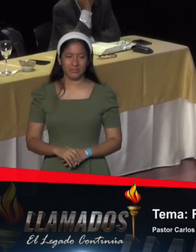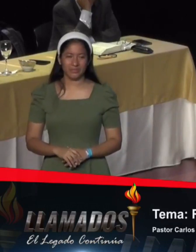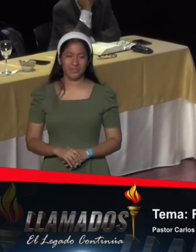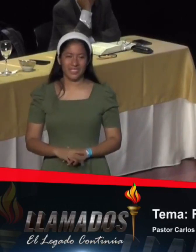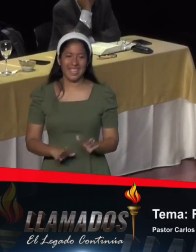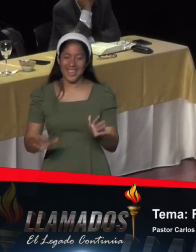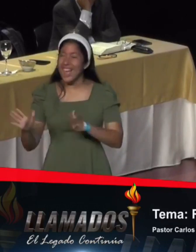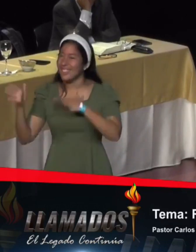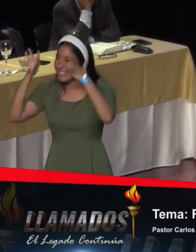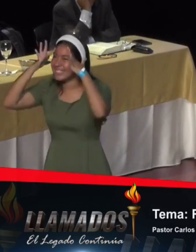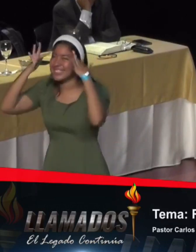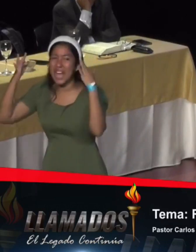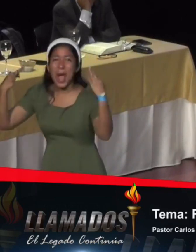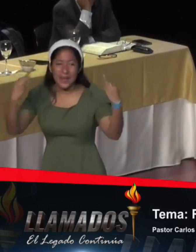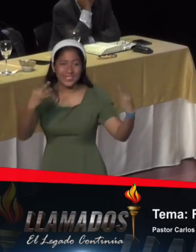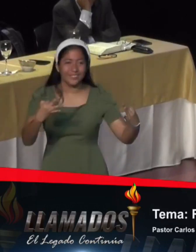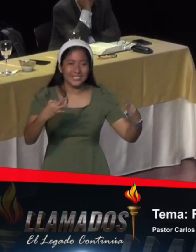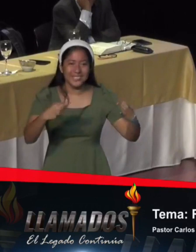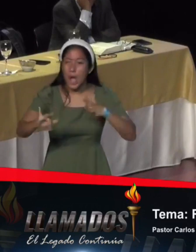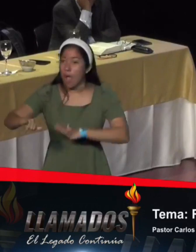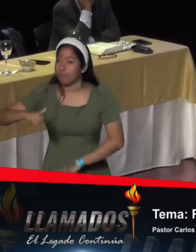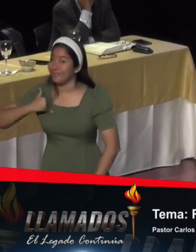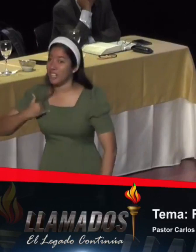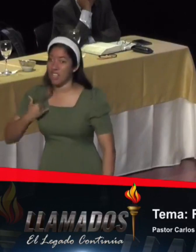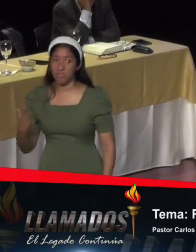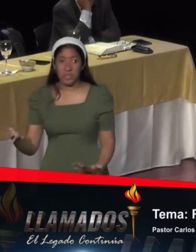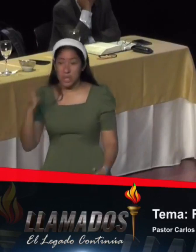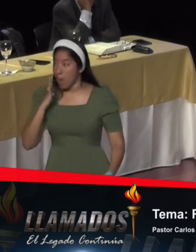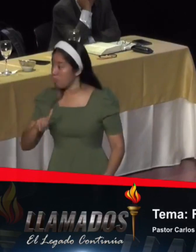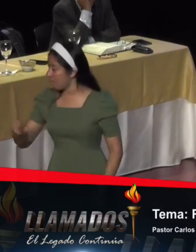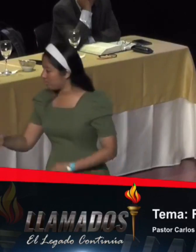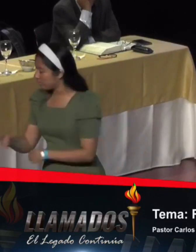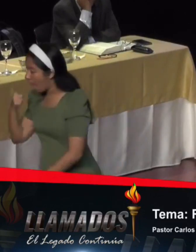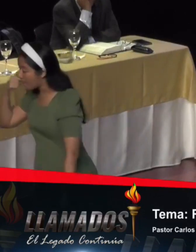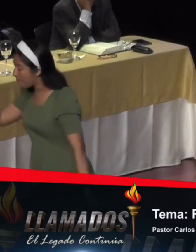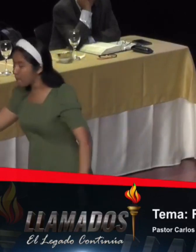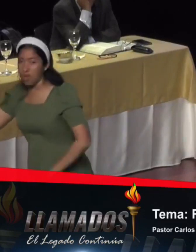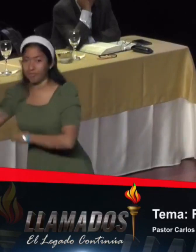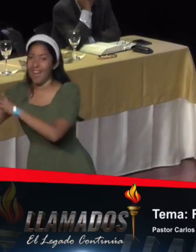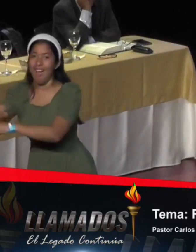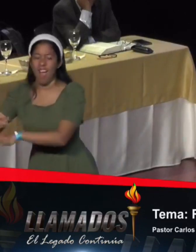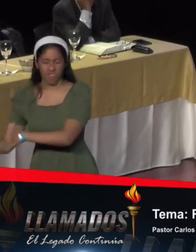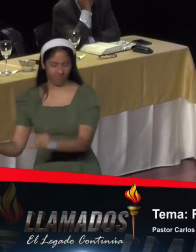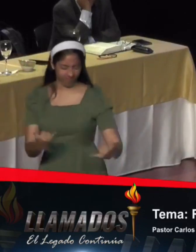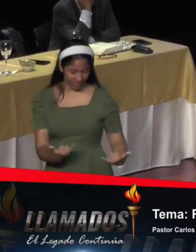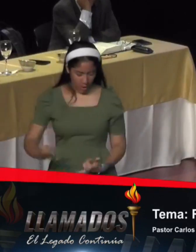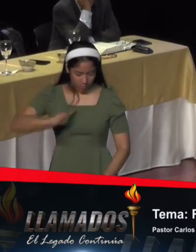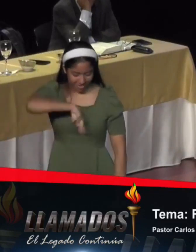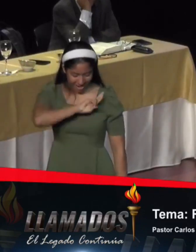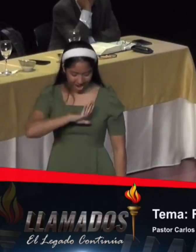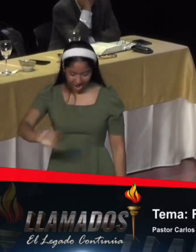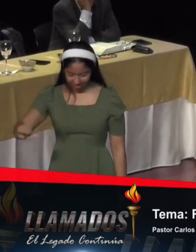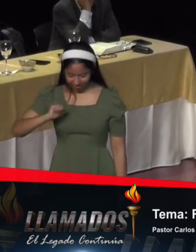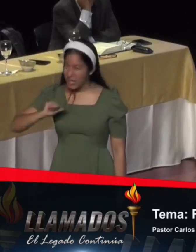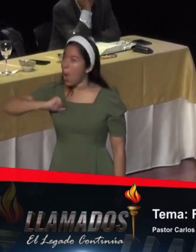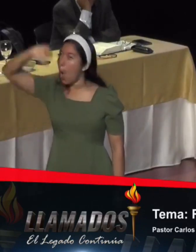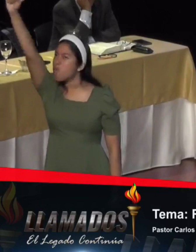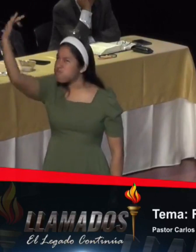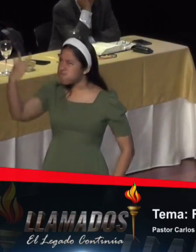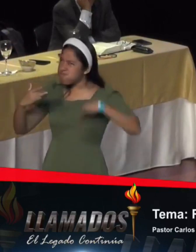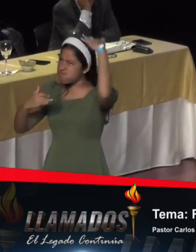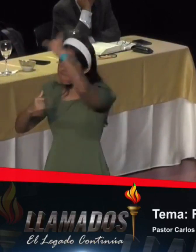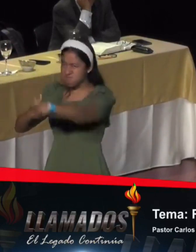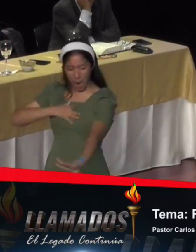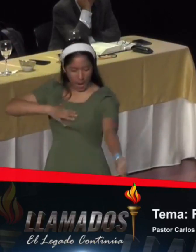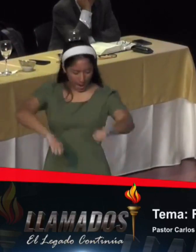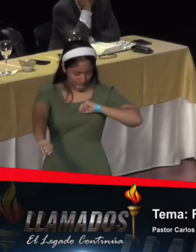Yo creo que esta juventud nada tiene que ir a buscar a otras partes, porque aquí tendré un espíritu que todo lo puede y te puede dar un don